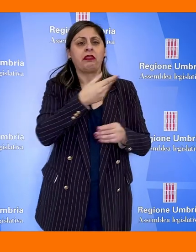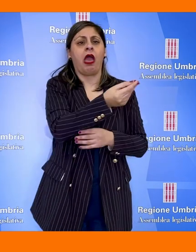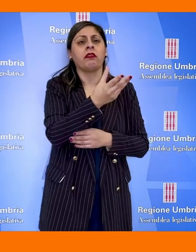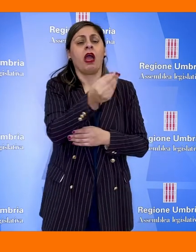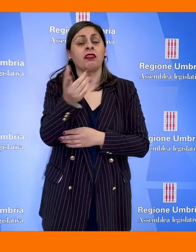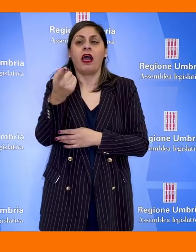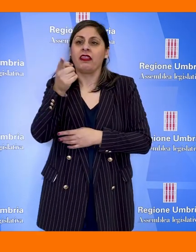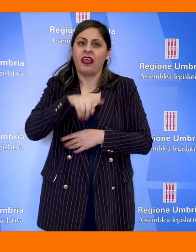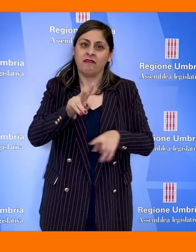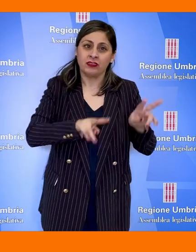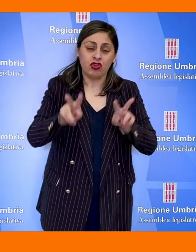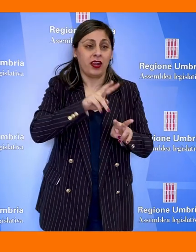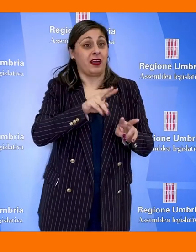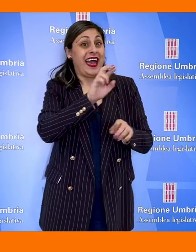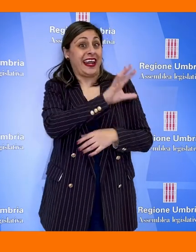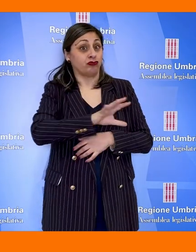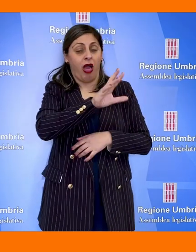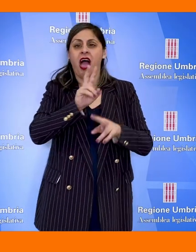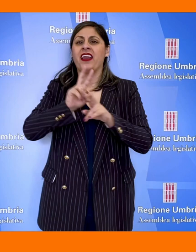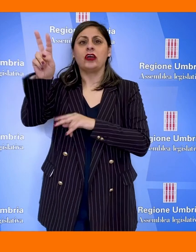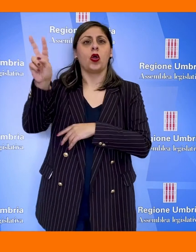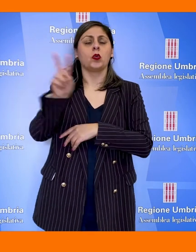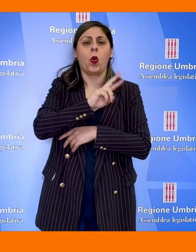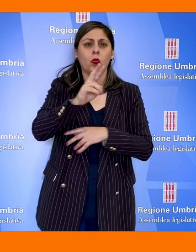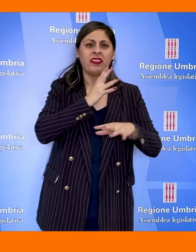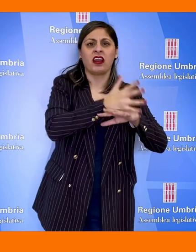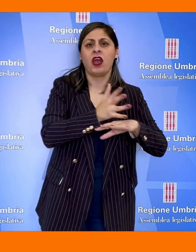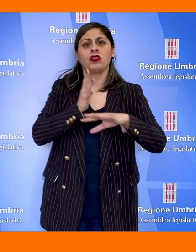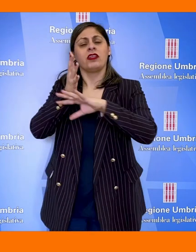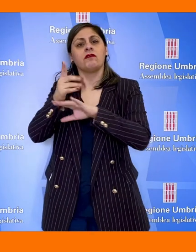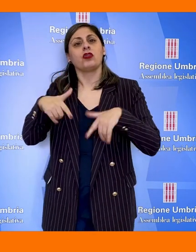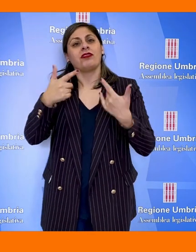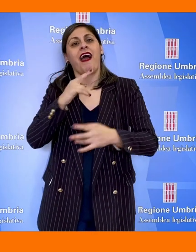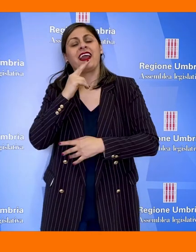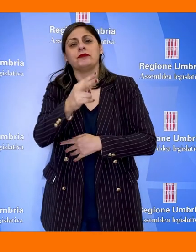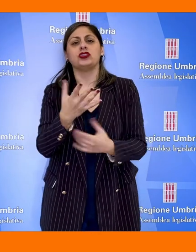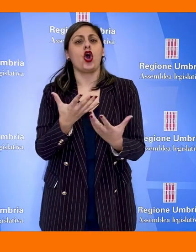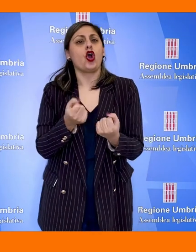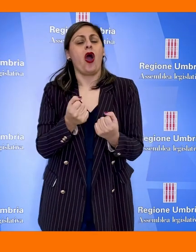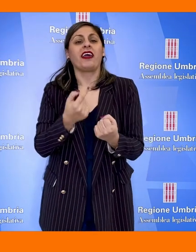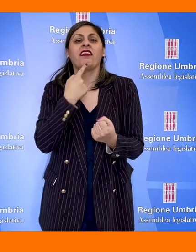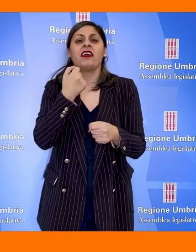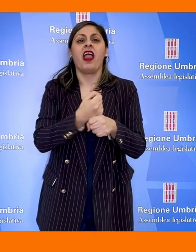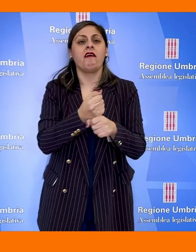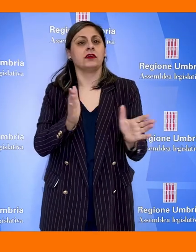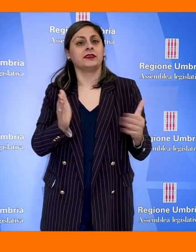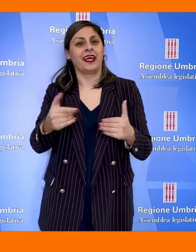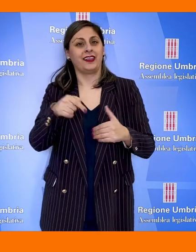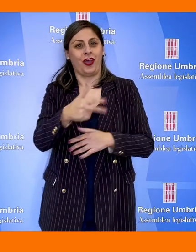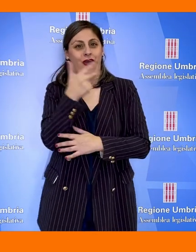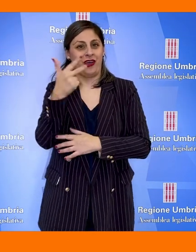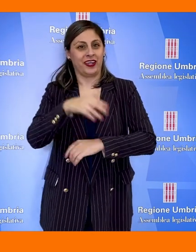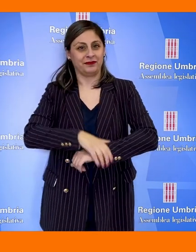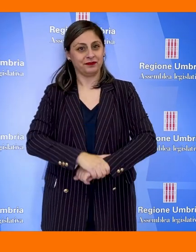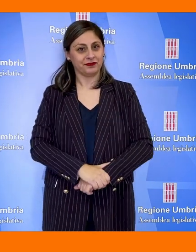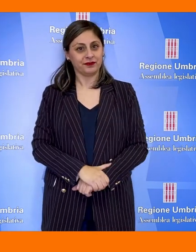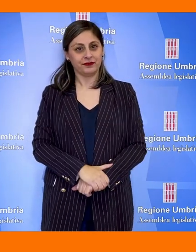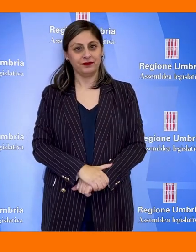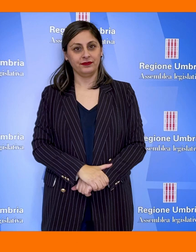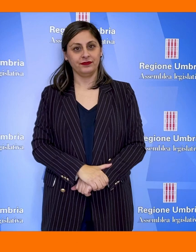campo tutti gli interventi necessari, sia a livello regionale che nazionale, per dare risposte concrete agli operatori del